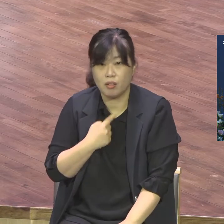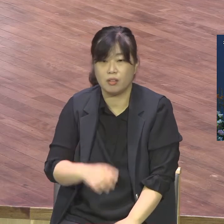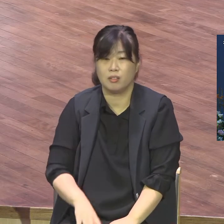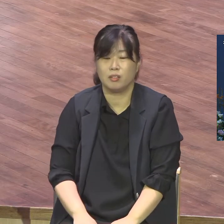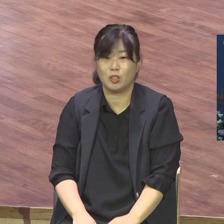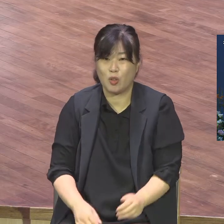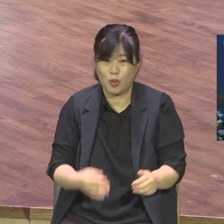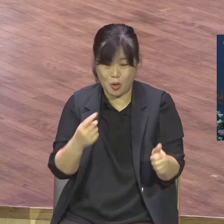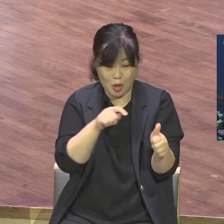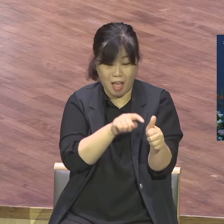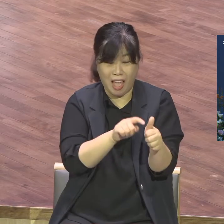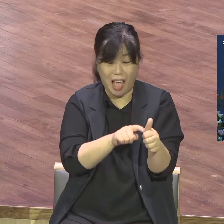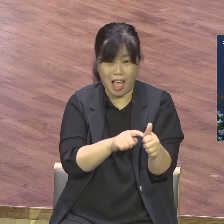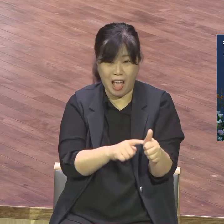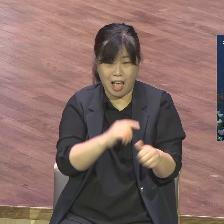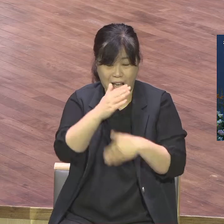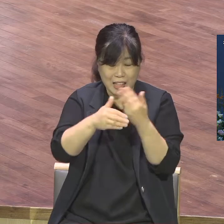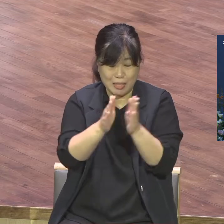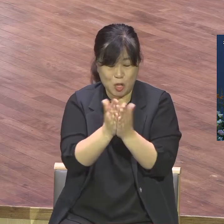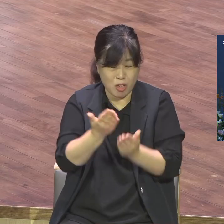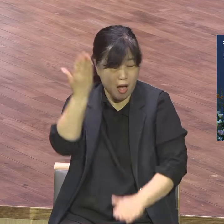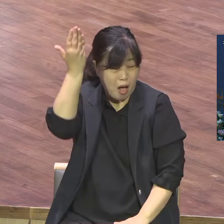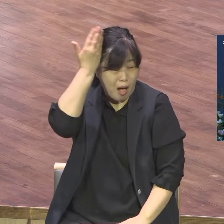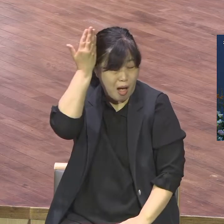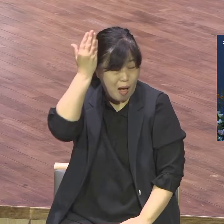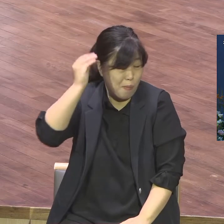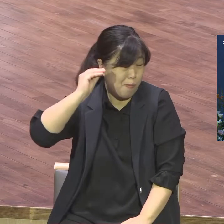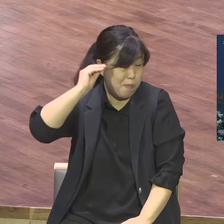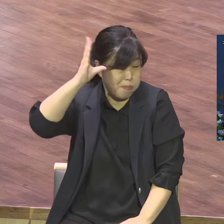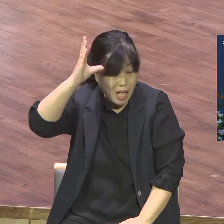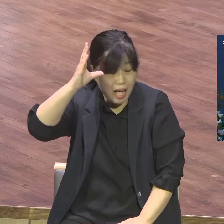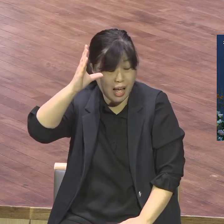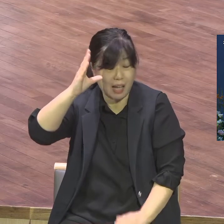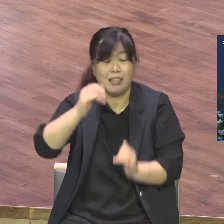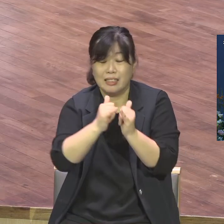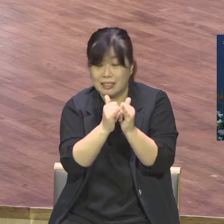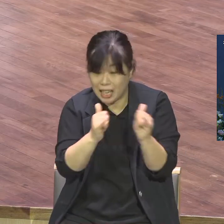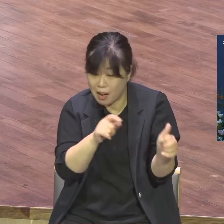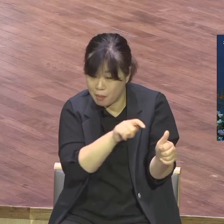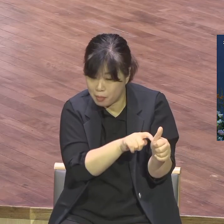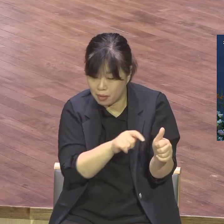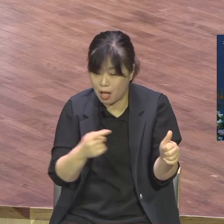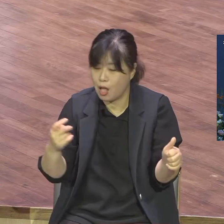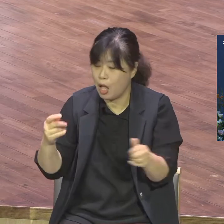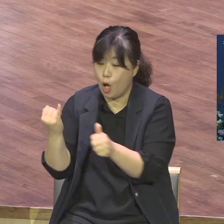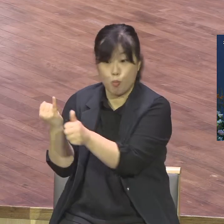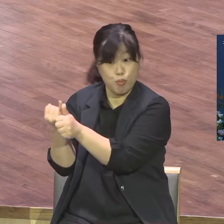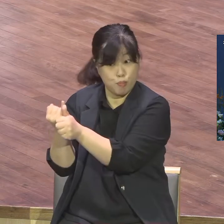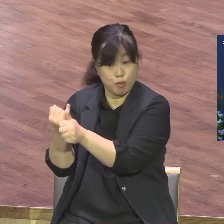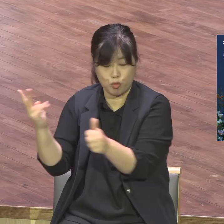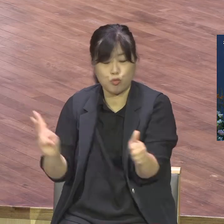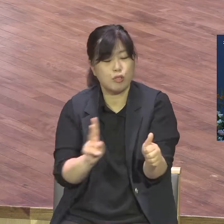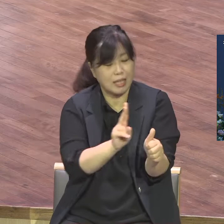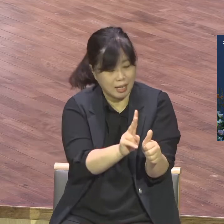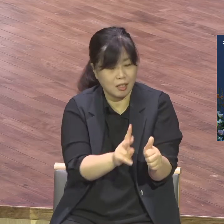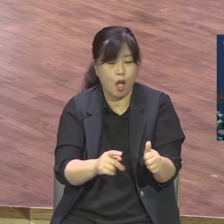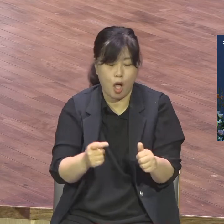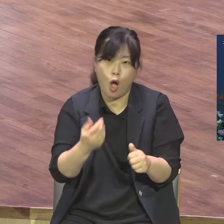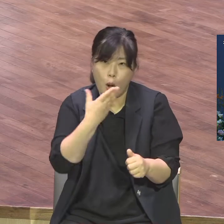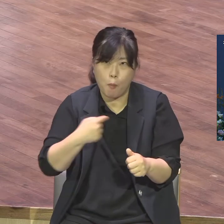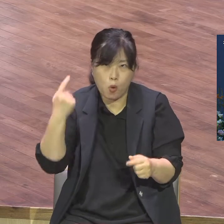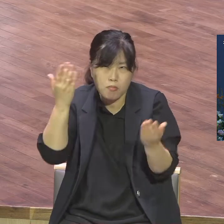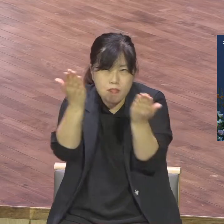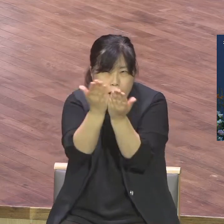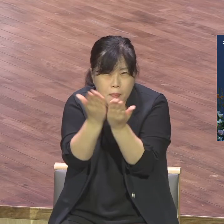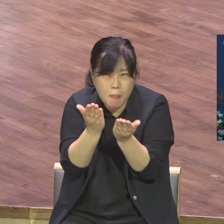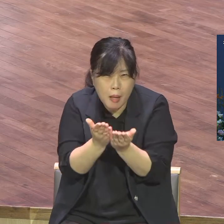박사가 성경 흐름을 딱 설명해 주니까 그걸 가지고 역사 이렇게 바울의 사역제